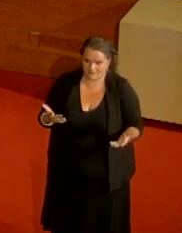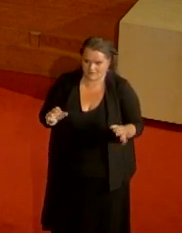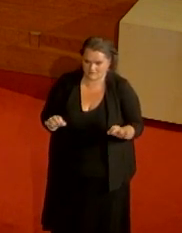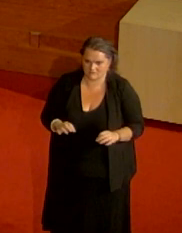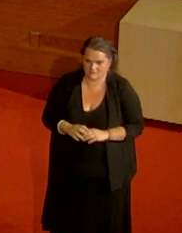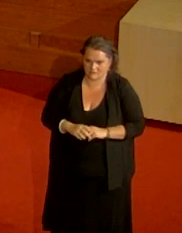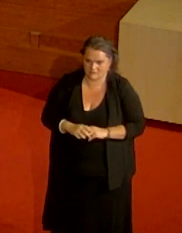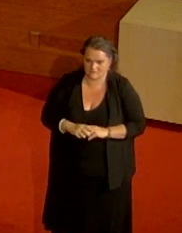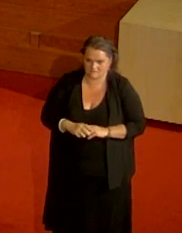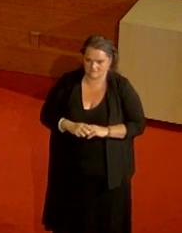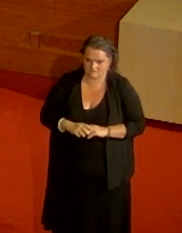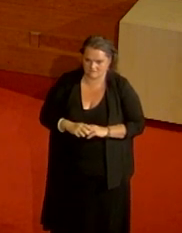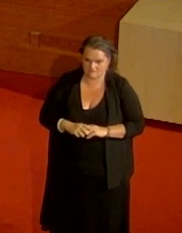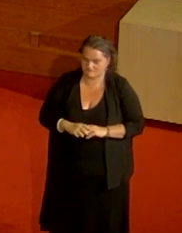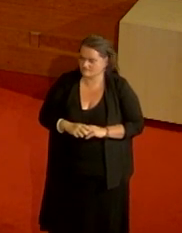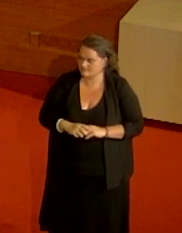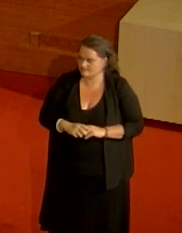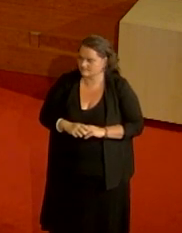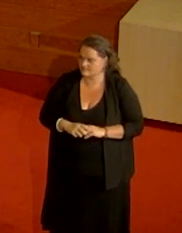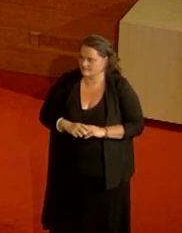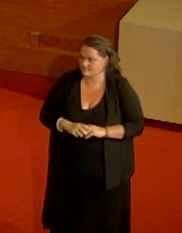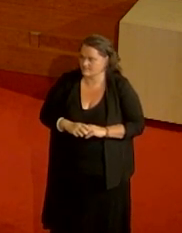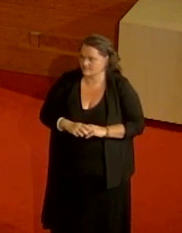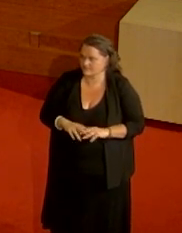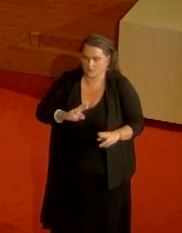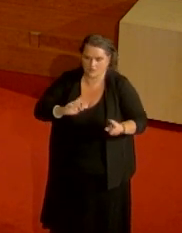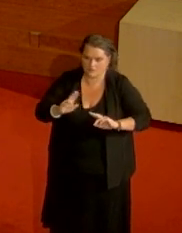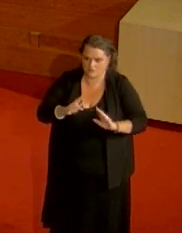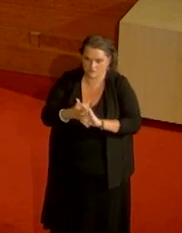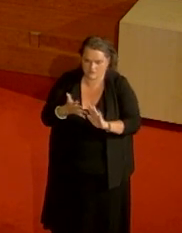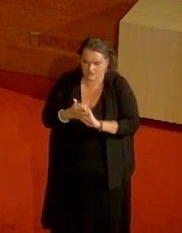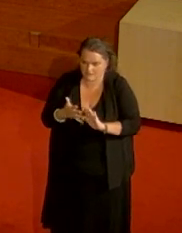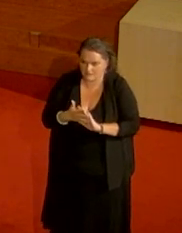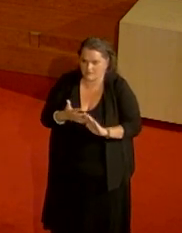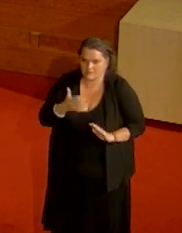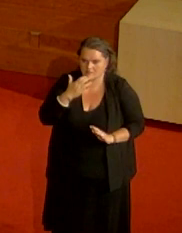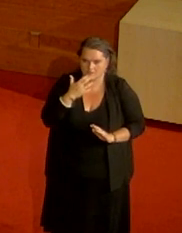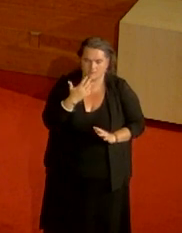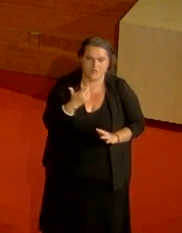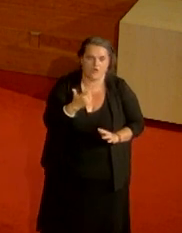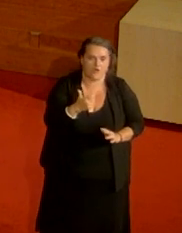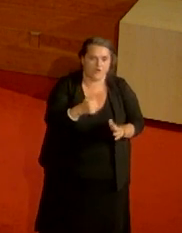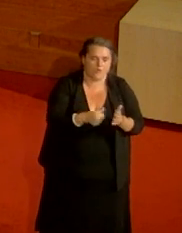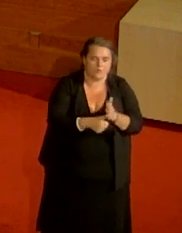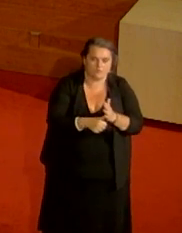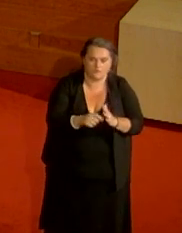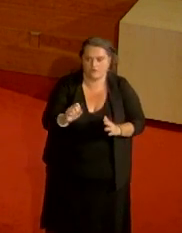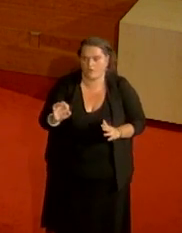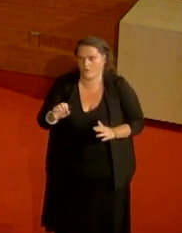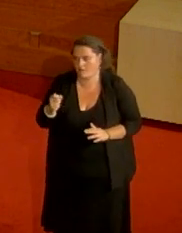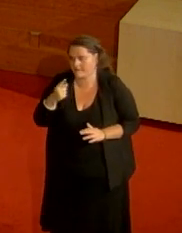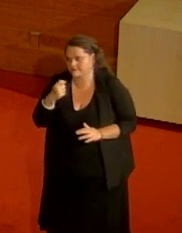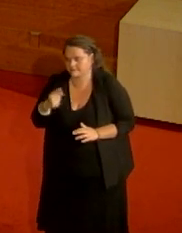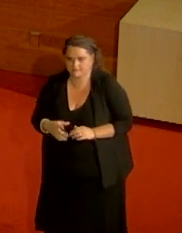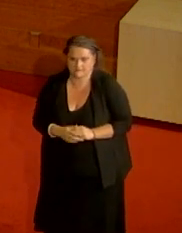eh Y con respuestas rápidas como pueden ser botones y pastillas después si queréis podemos comentar